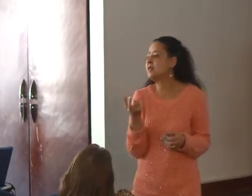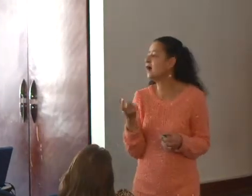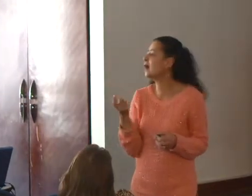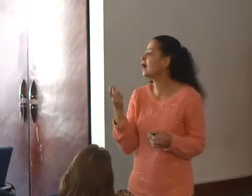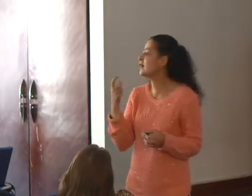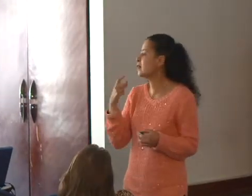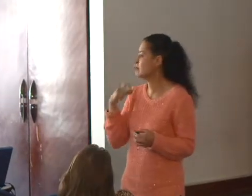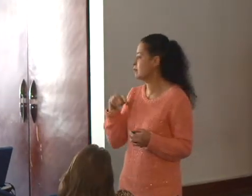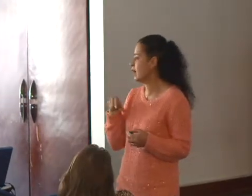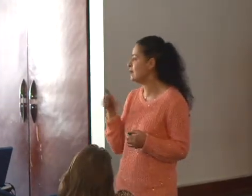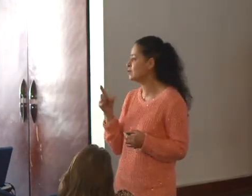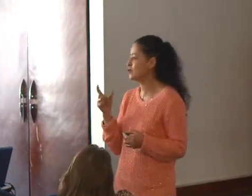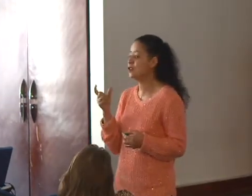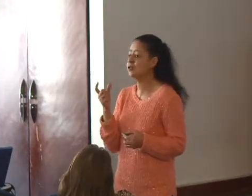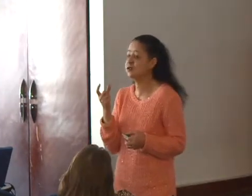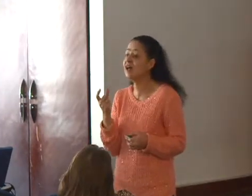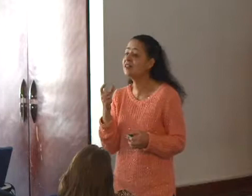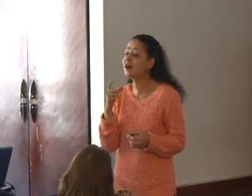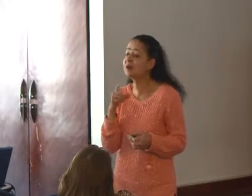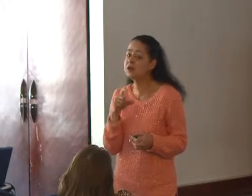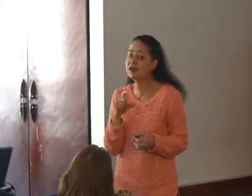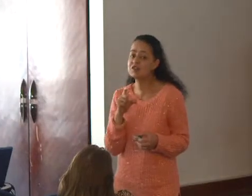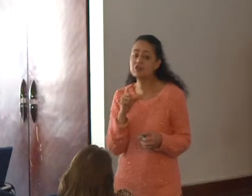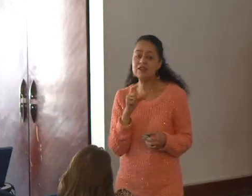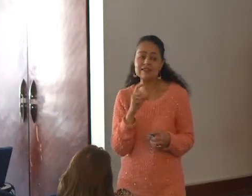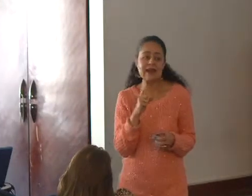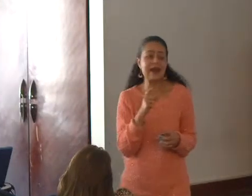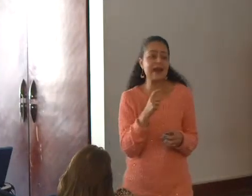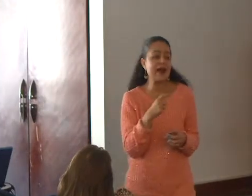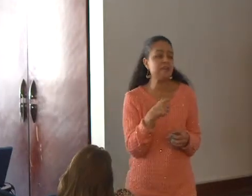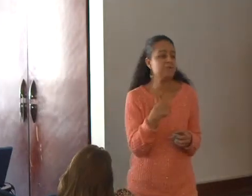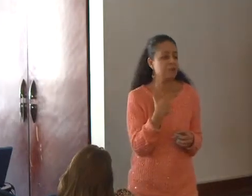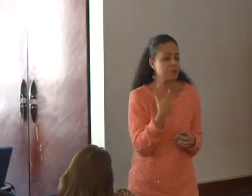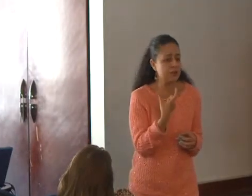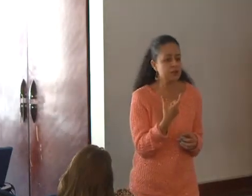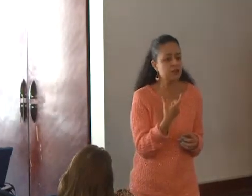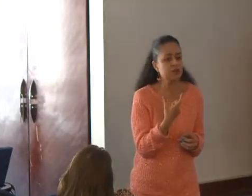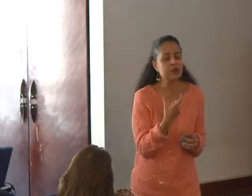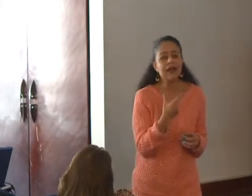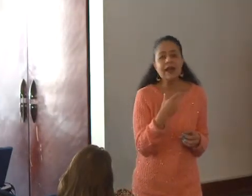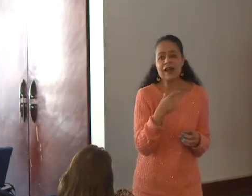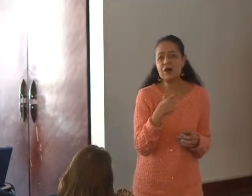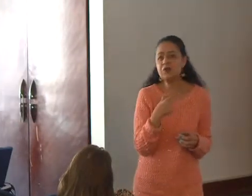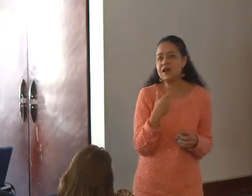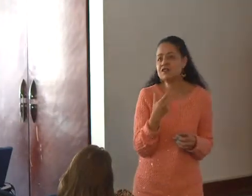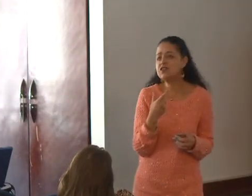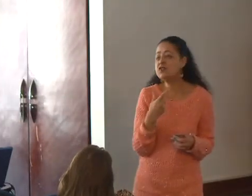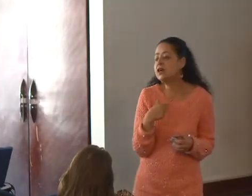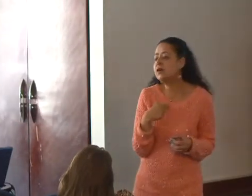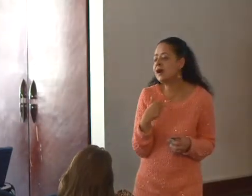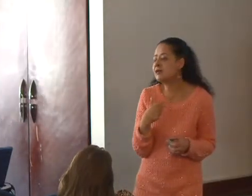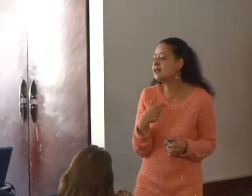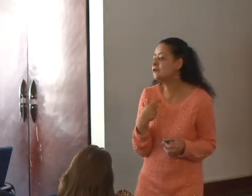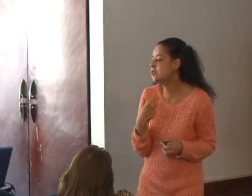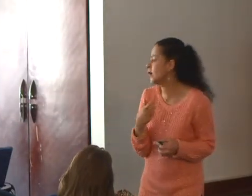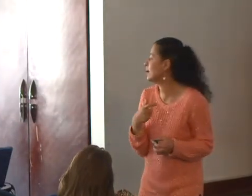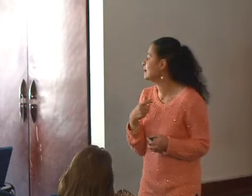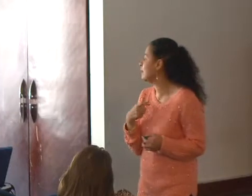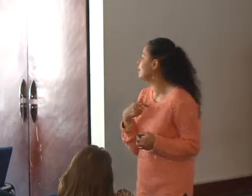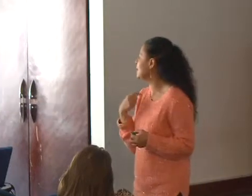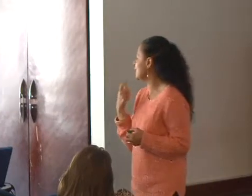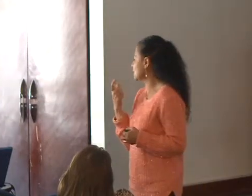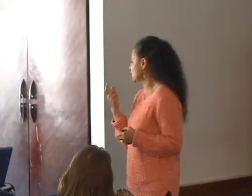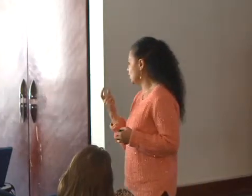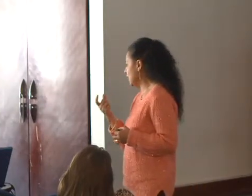total de la comunicación está cargada de argumentos, el total de la comunicación está cargada de información. La comunicación tiene un